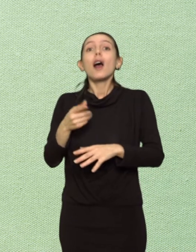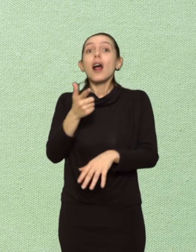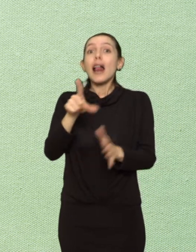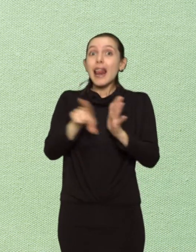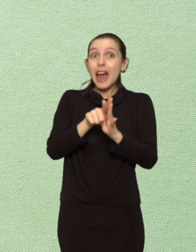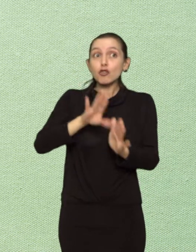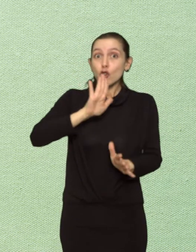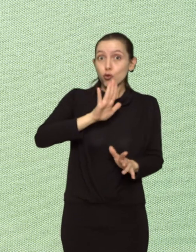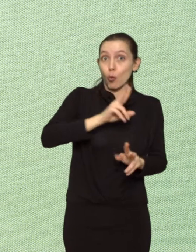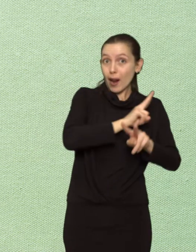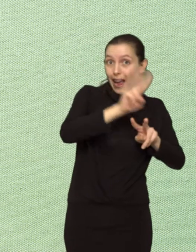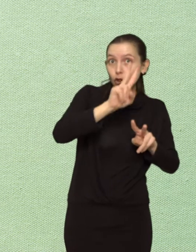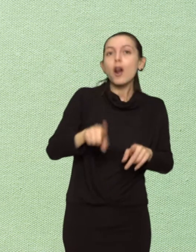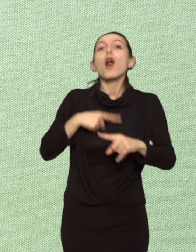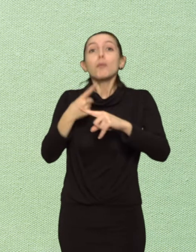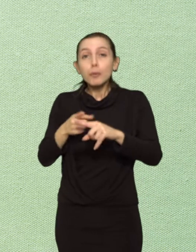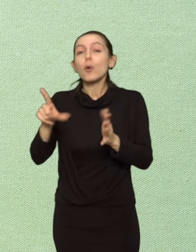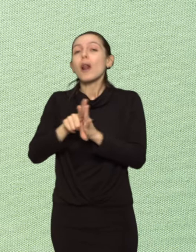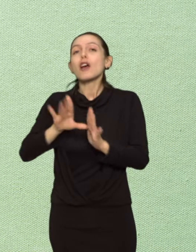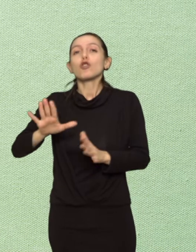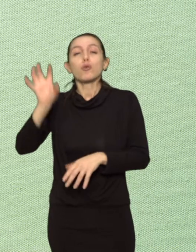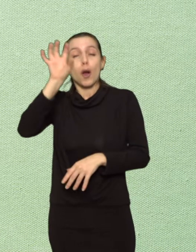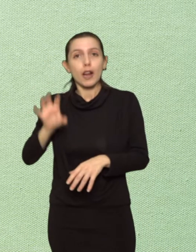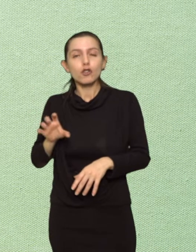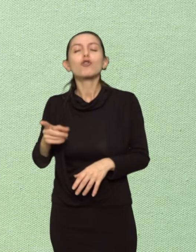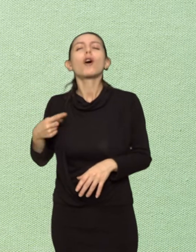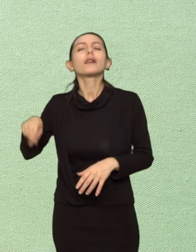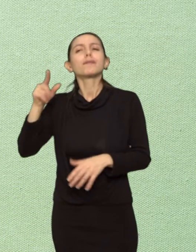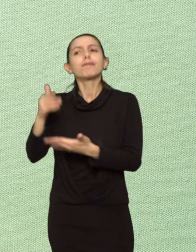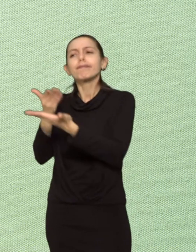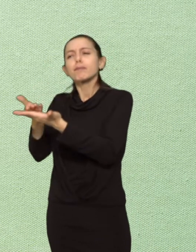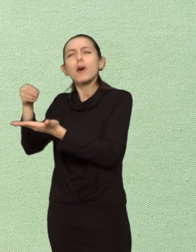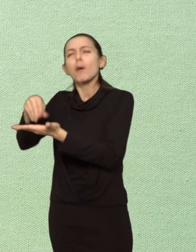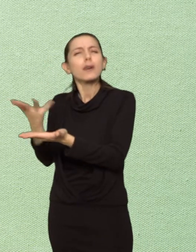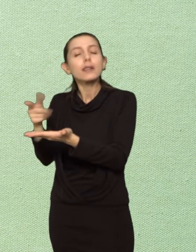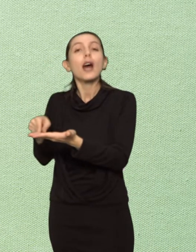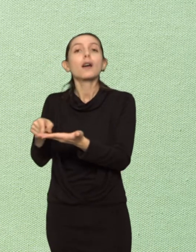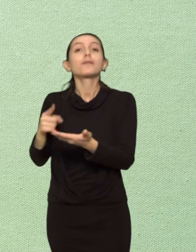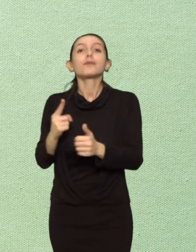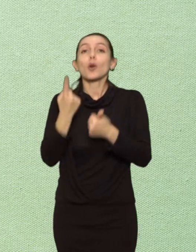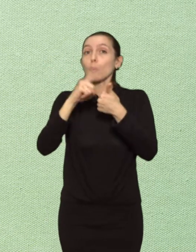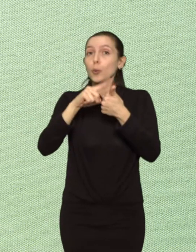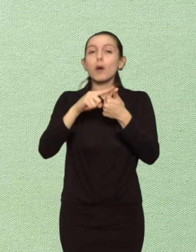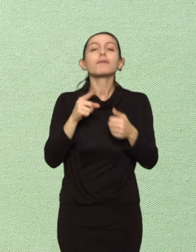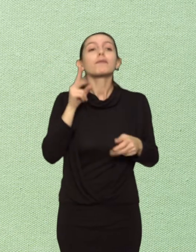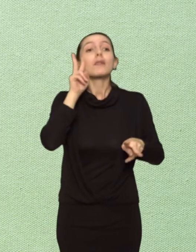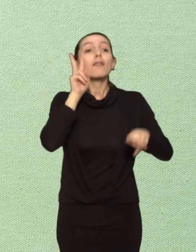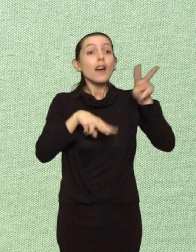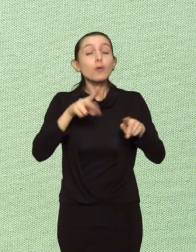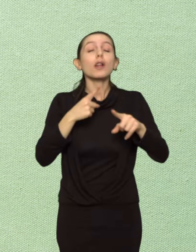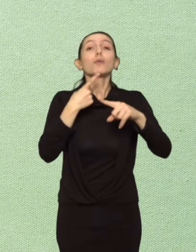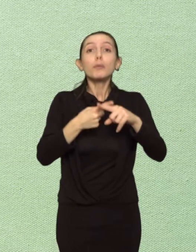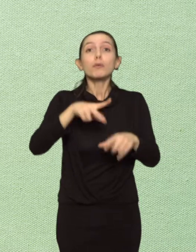sia nazionale che regionale. Introduciamo da un lato la valutazione e il riconoscimento